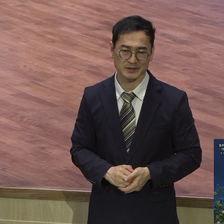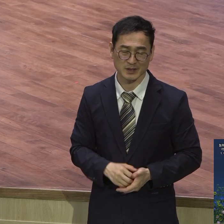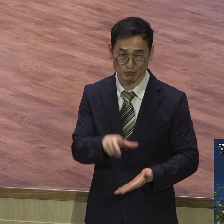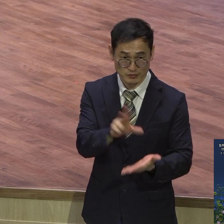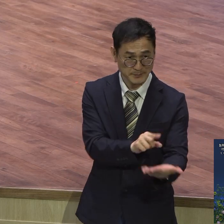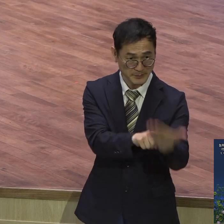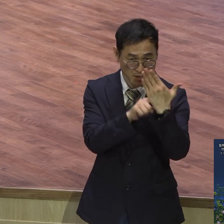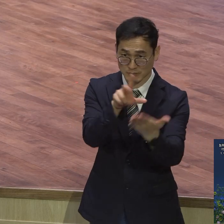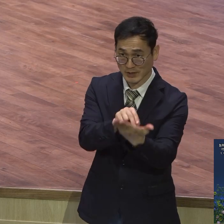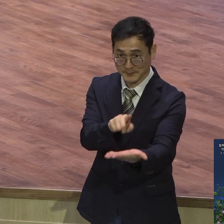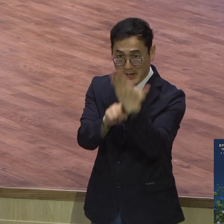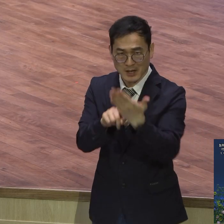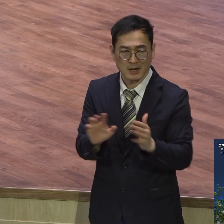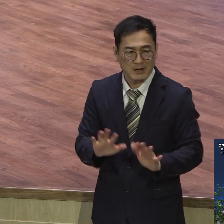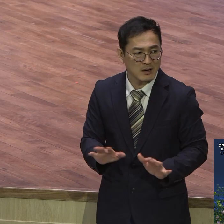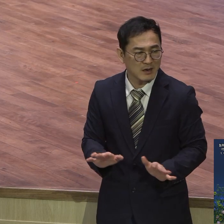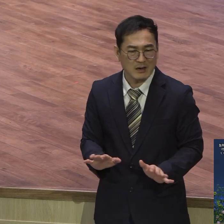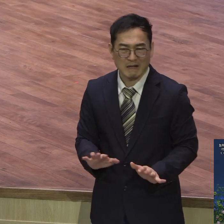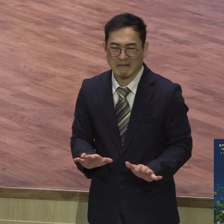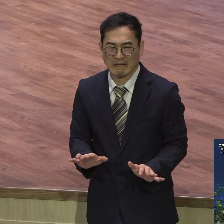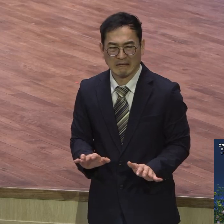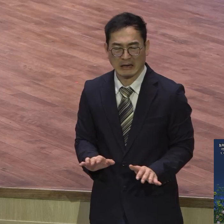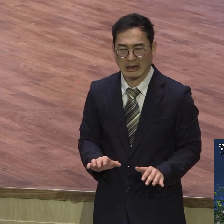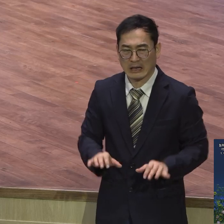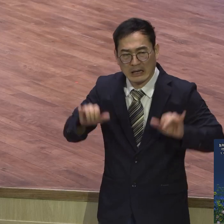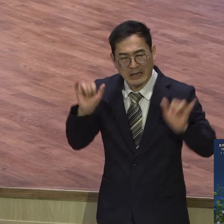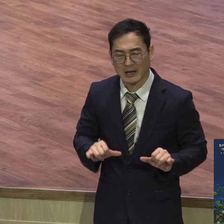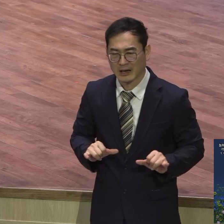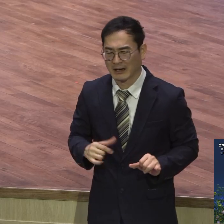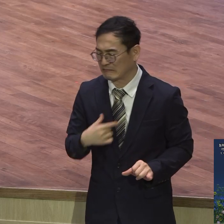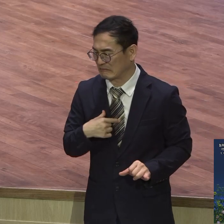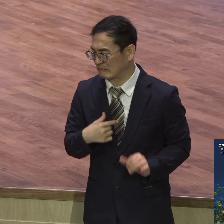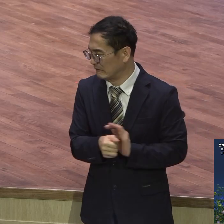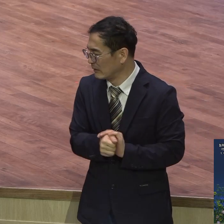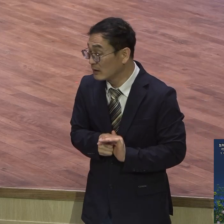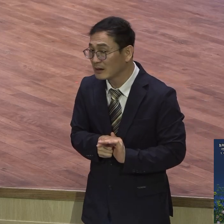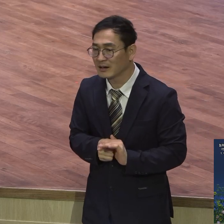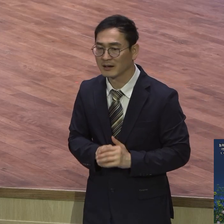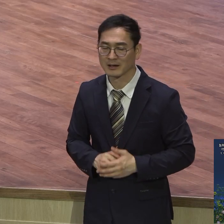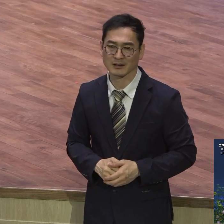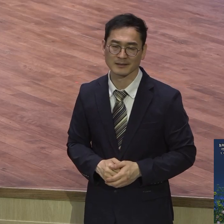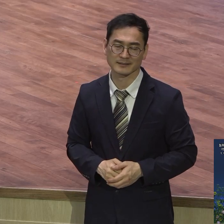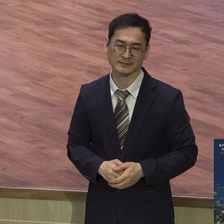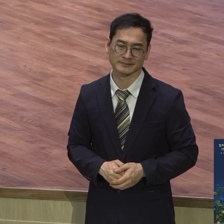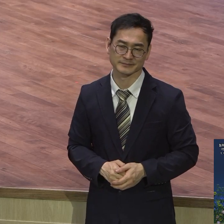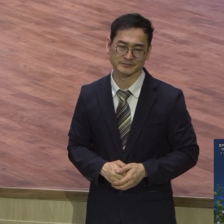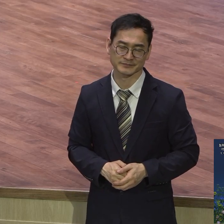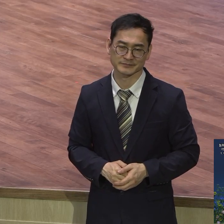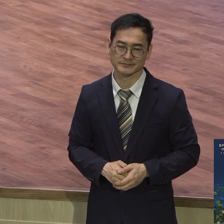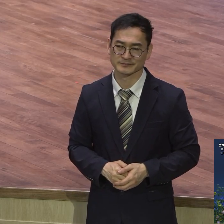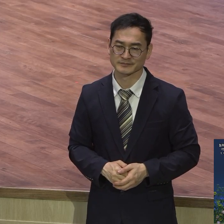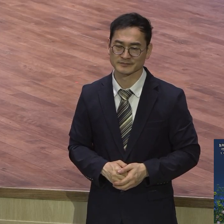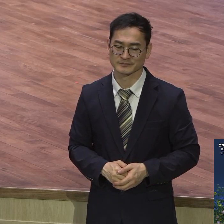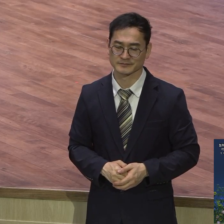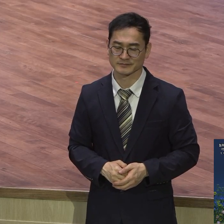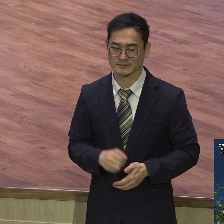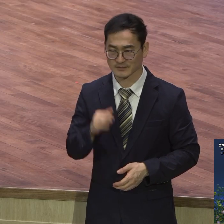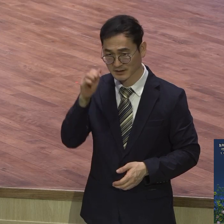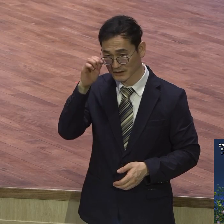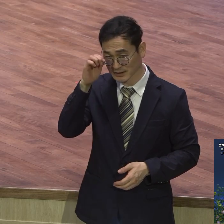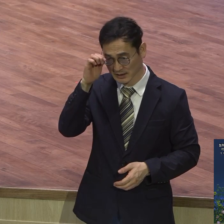깍고라져버려요. 본색 나와버립니다. 이런 정탐꾼들의 불신양한 말은요. 어떻게 됩니까? 곧바로 전